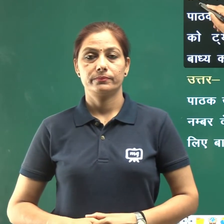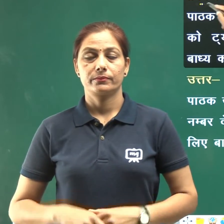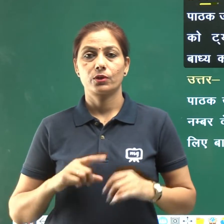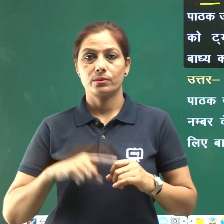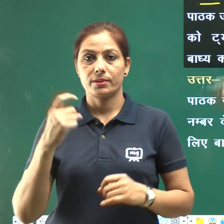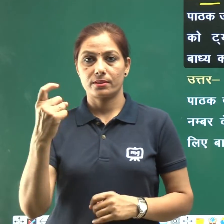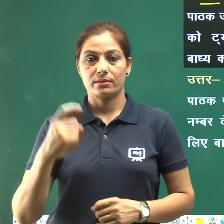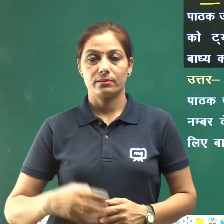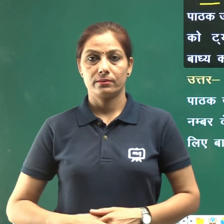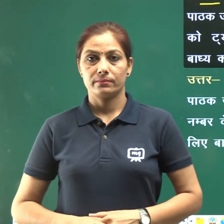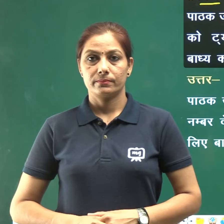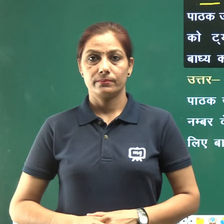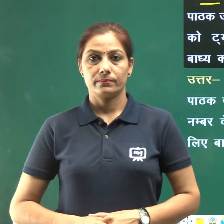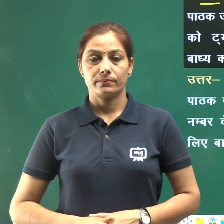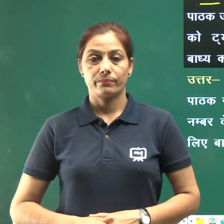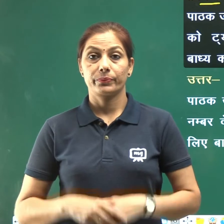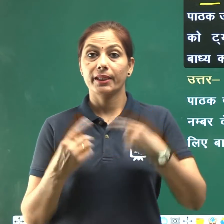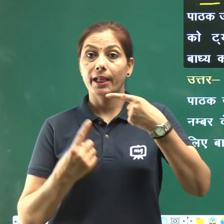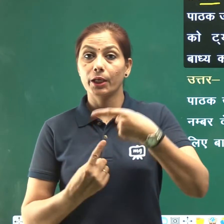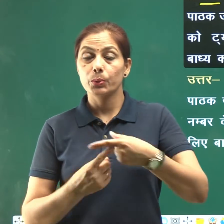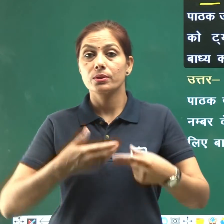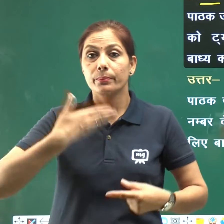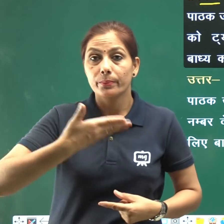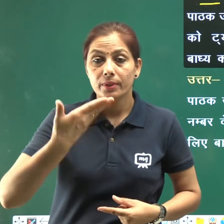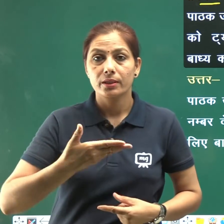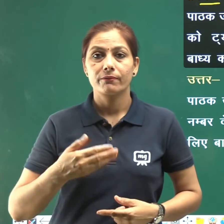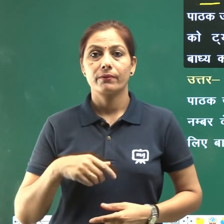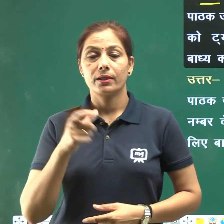प्रश्न 7, ट्यूशन पढ़ाने वाले